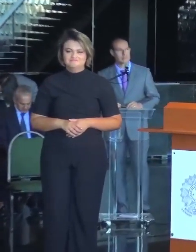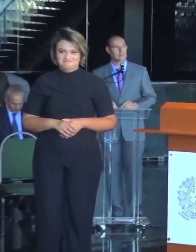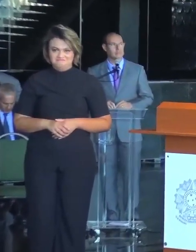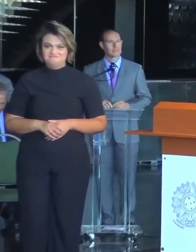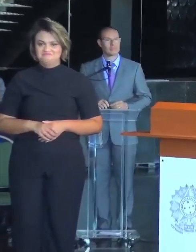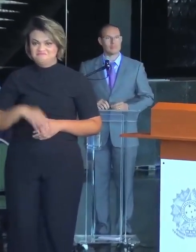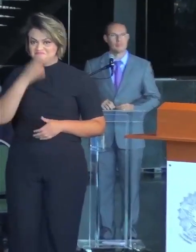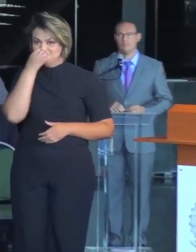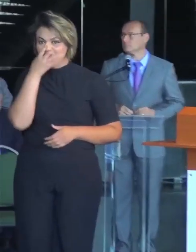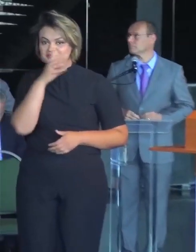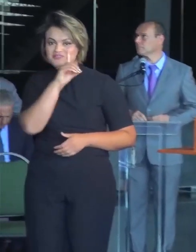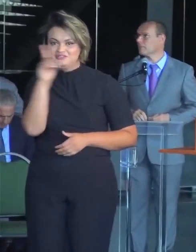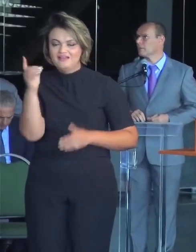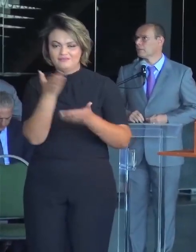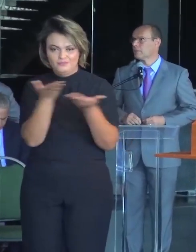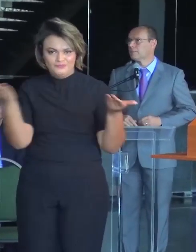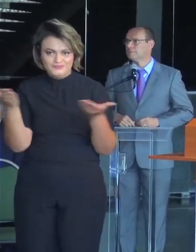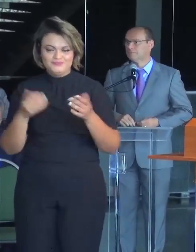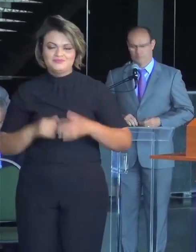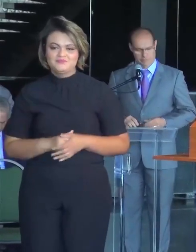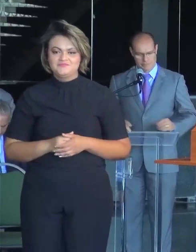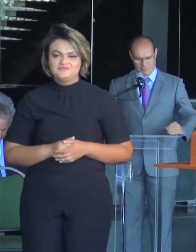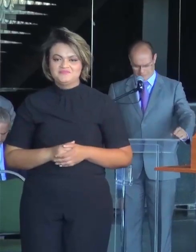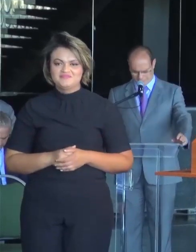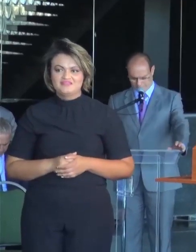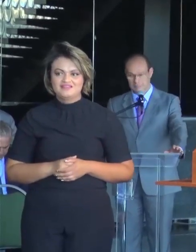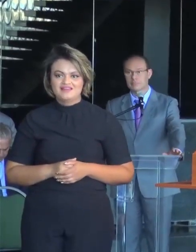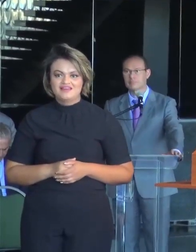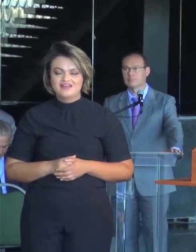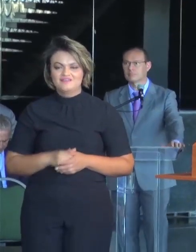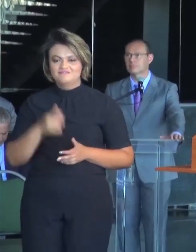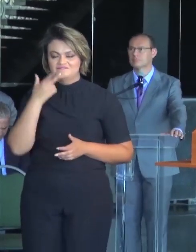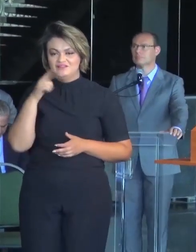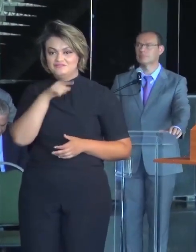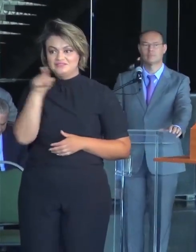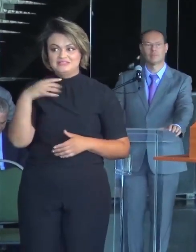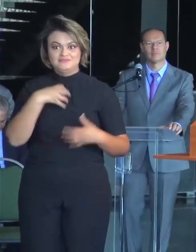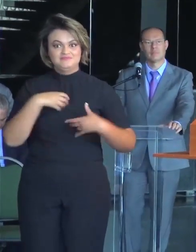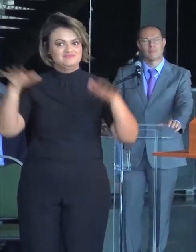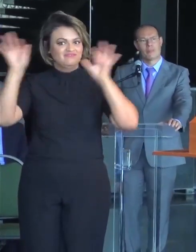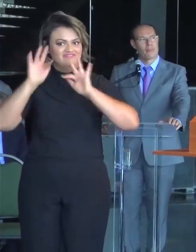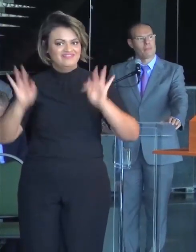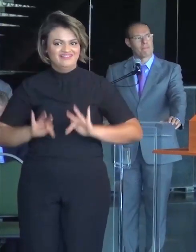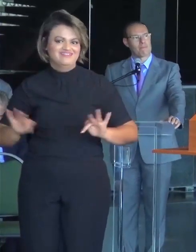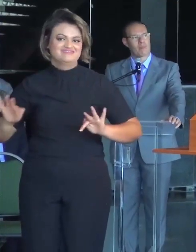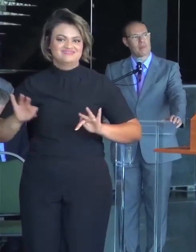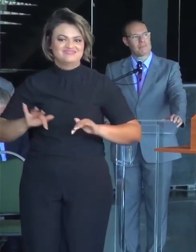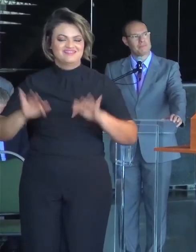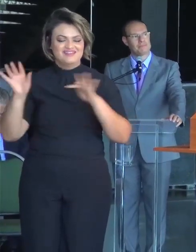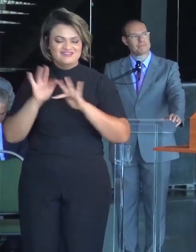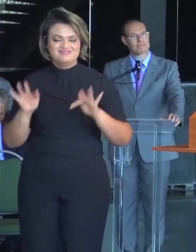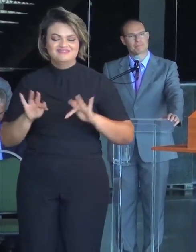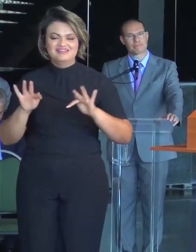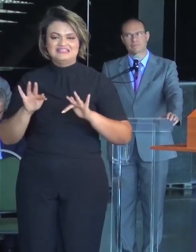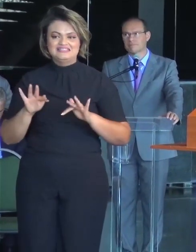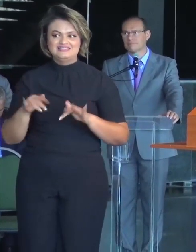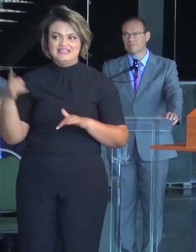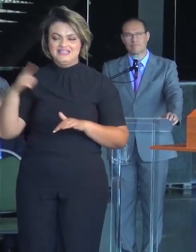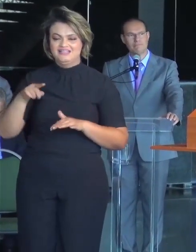Muito bom dia a todos. Queria dizer que, a todos vocês que eu estou muito feliz. Então,